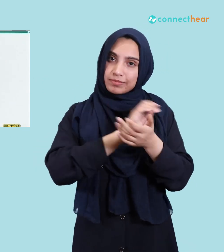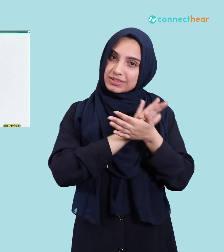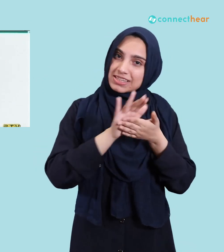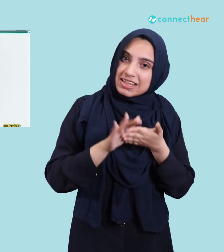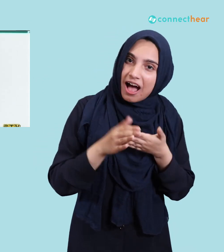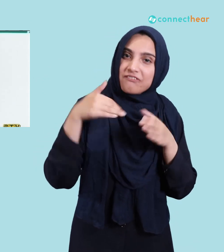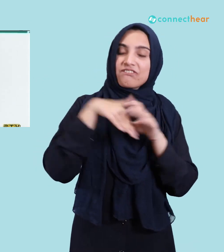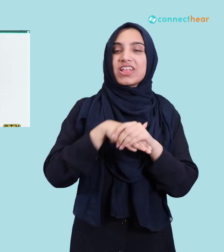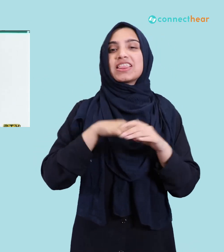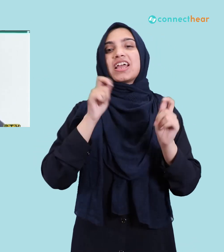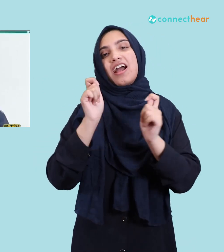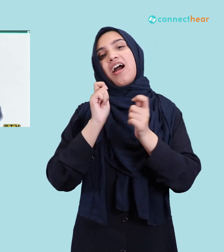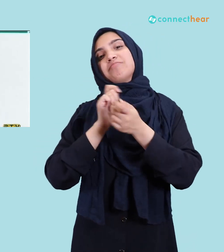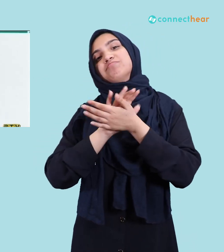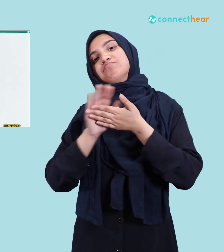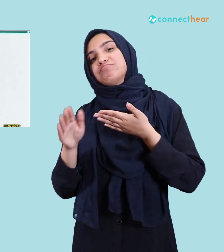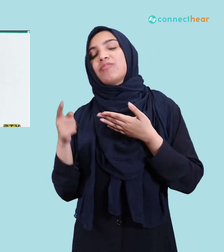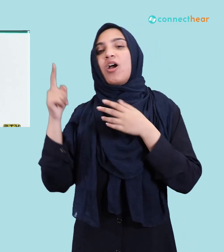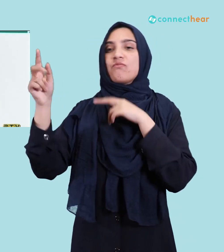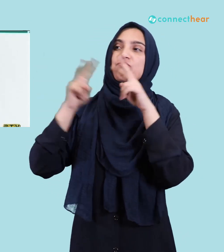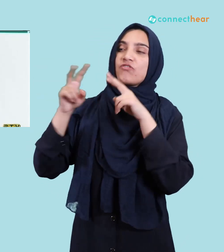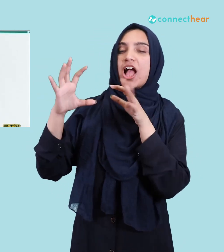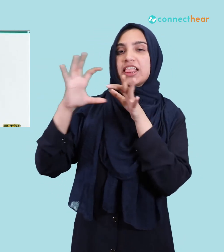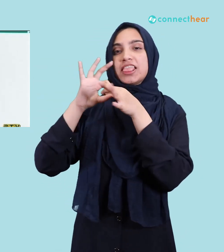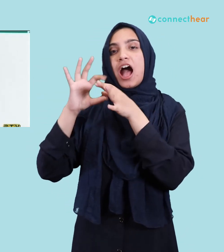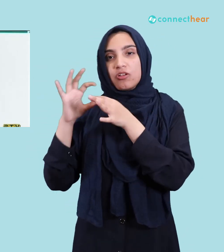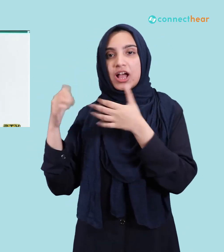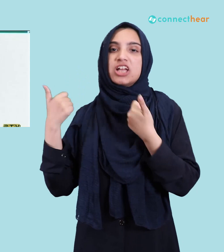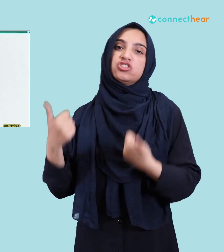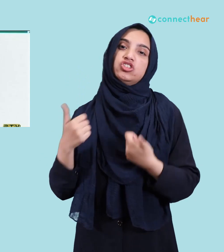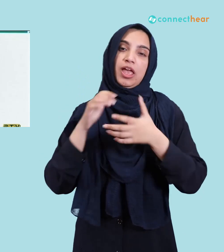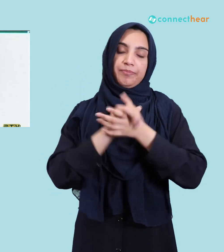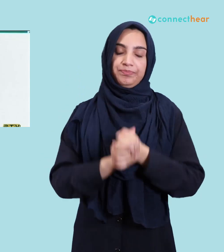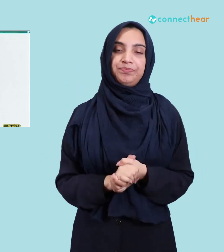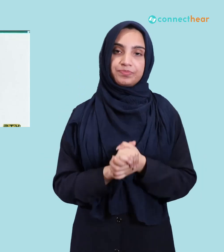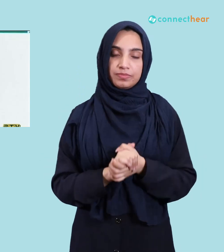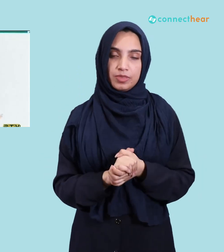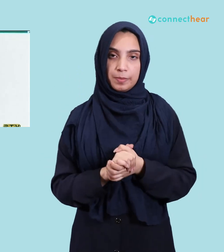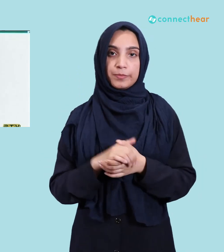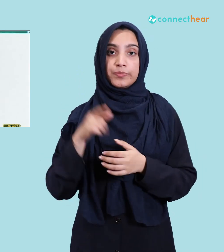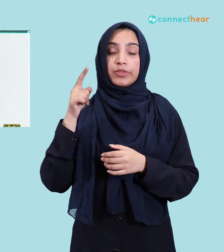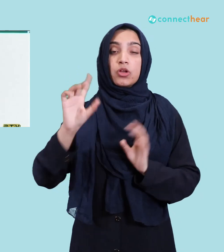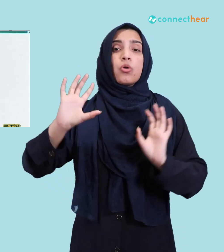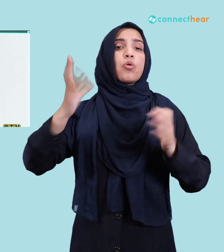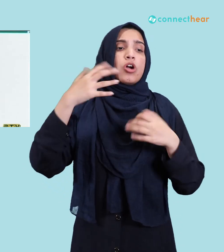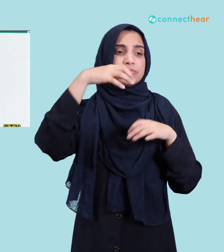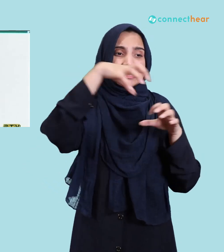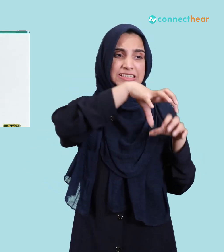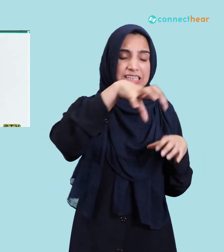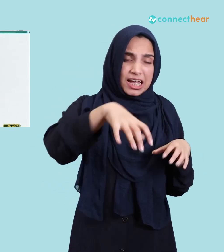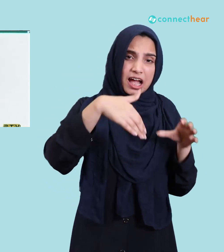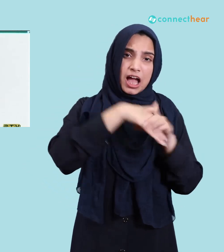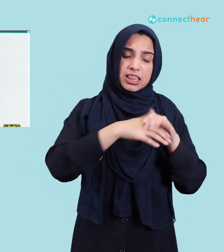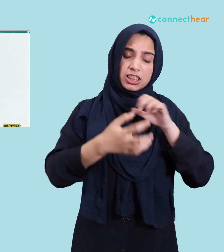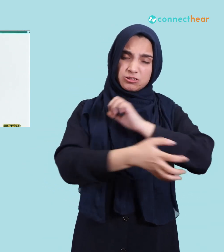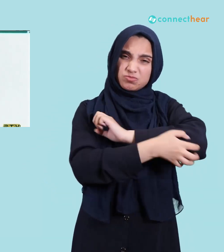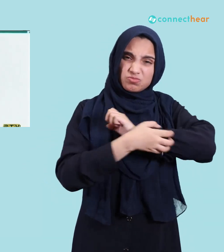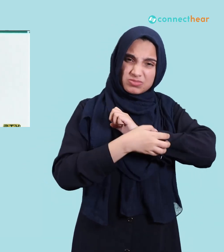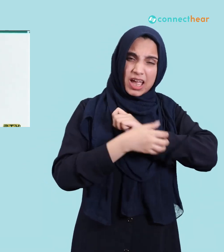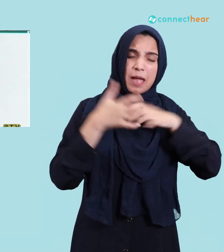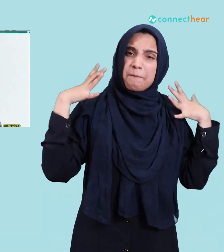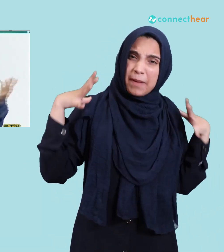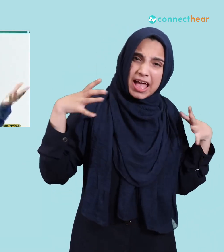بہت سی انڈسٹری ہیں جو اب دوسرے ملکوں میں جا رہی ہیں جدھر مزدوروں کی کم قیمت ہے، یعنی لیبر کی تنخواہیں کم